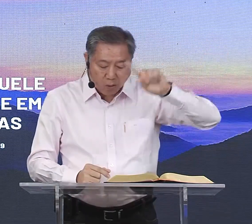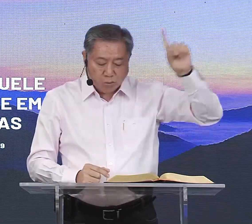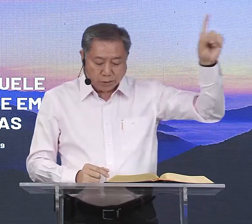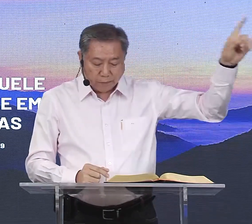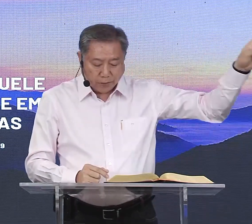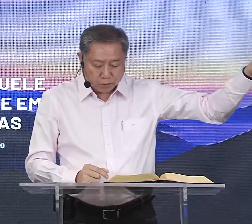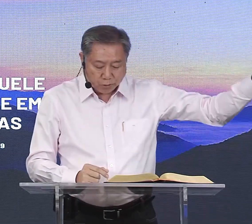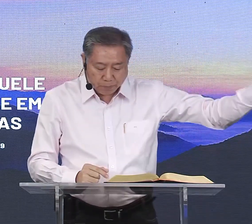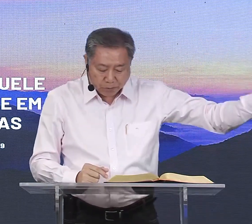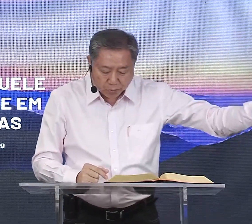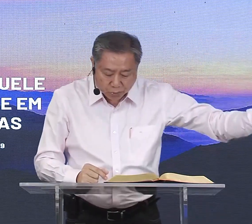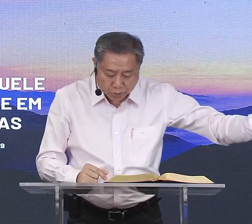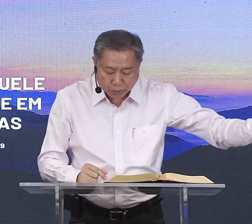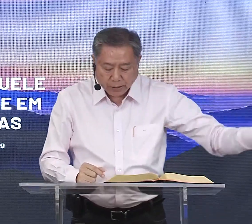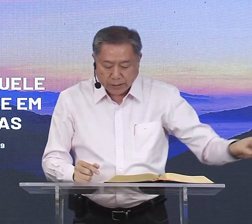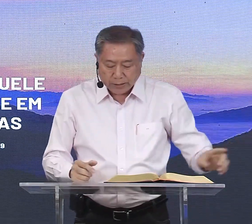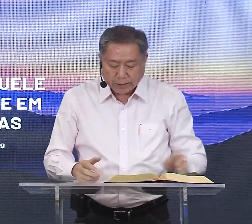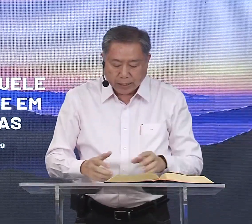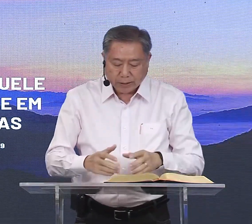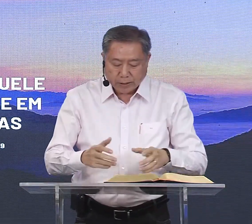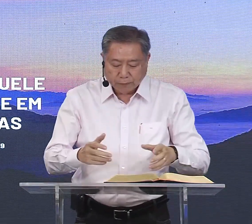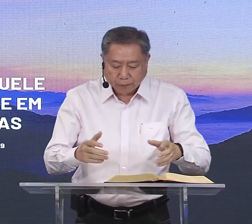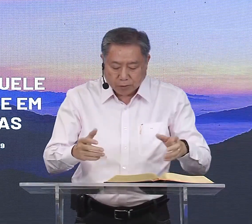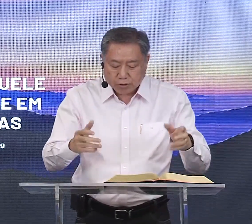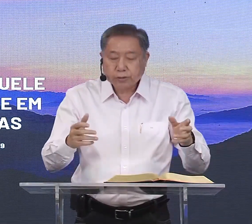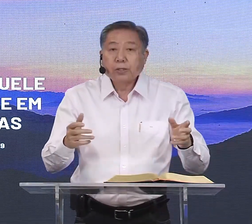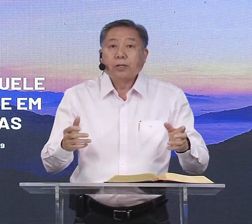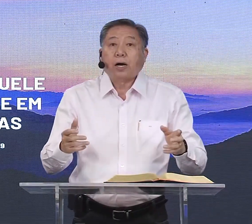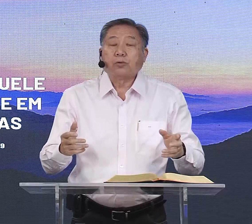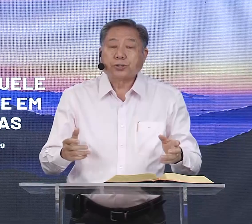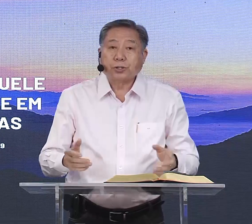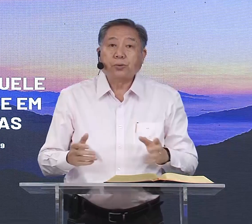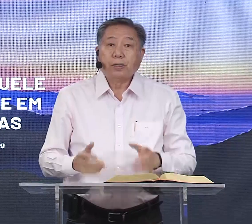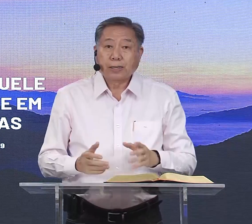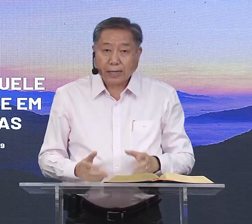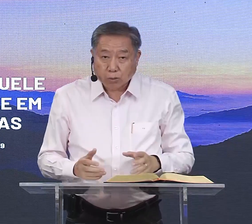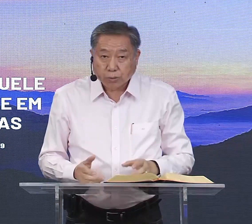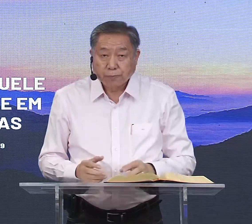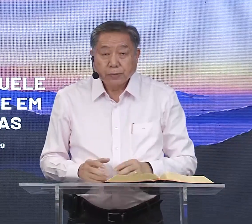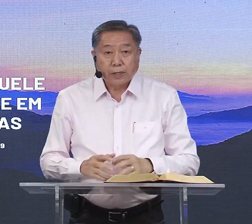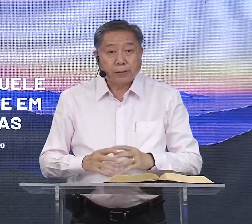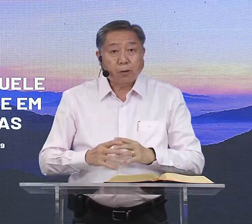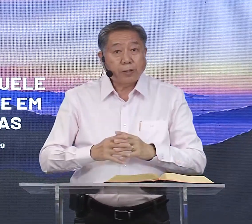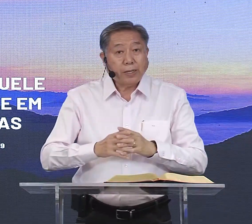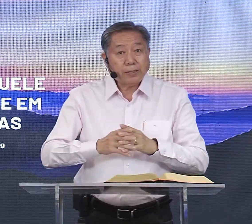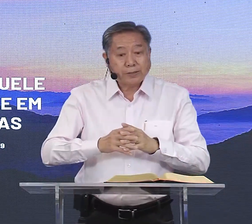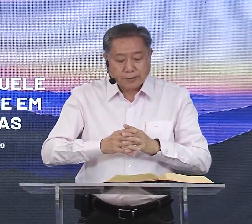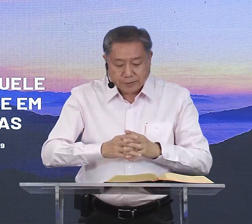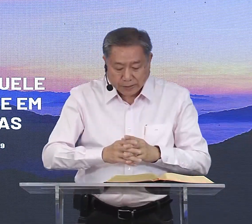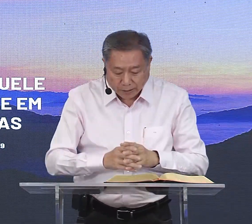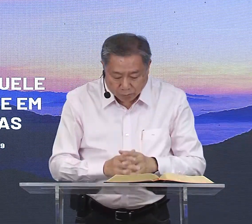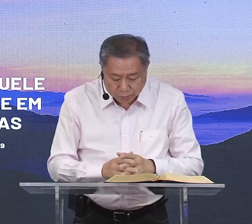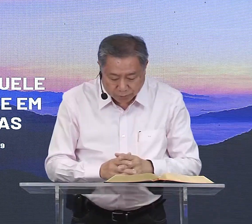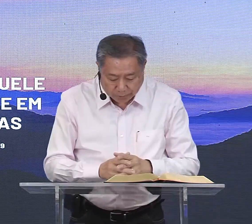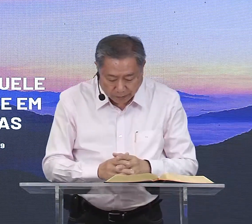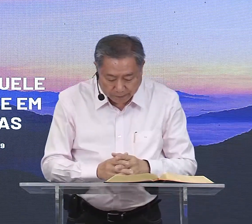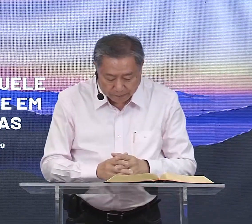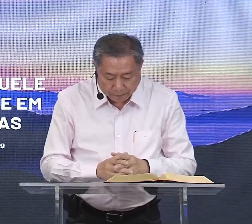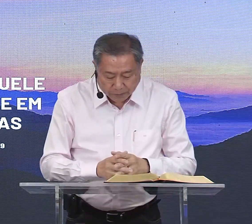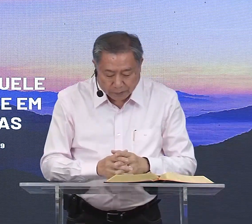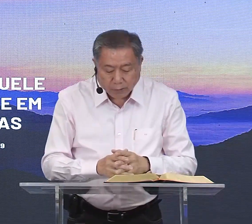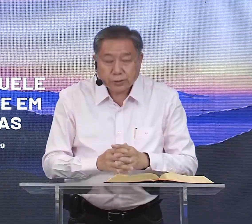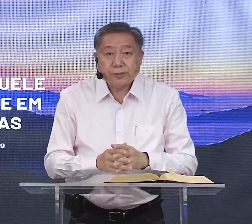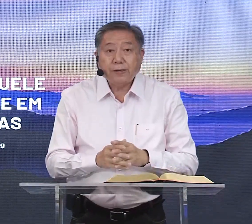até a outra vai ao seu percurso e nada refoge ao seu calor. Então, esses céus,